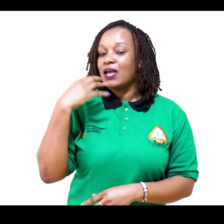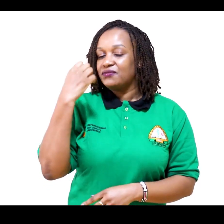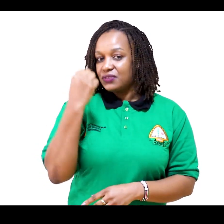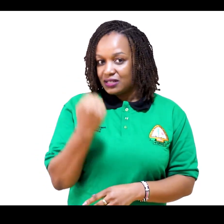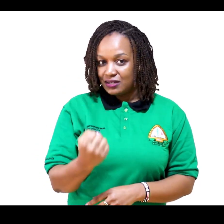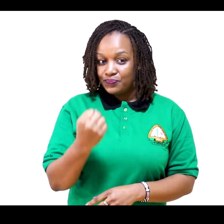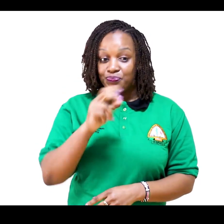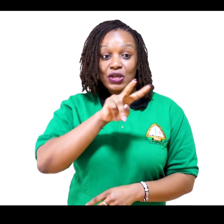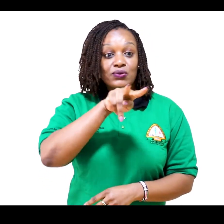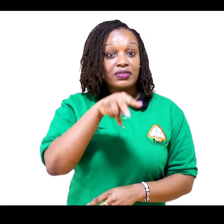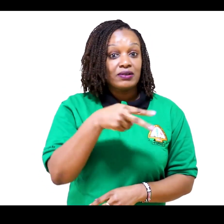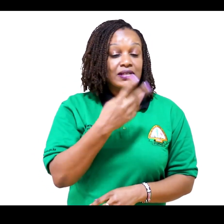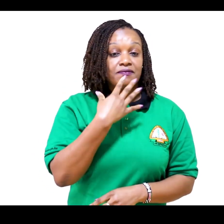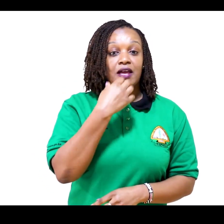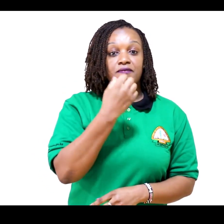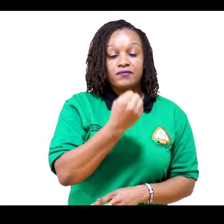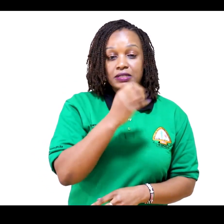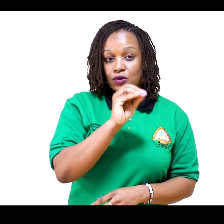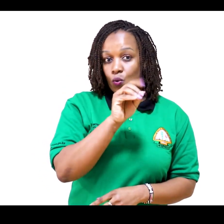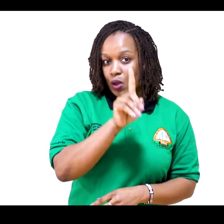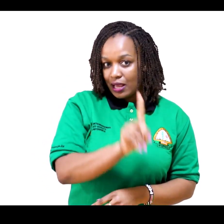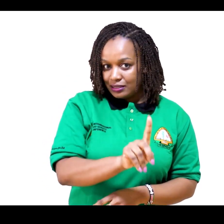kilo, shilingi 500.